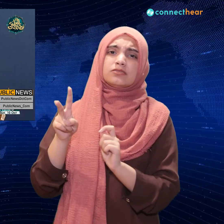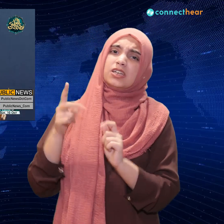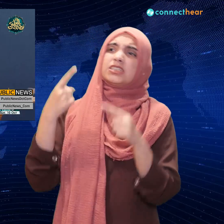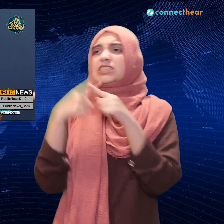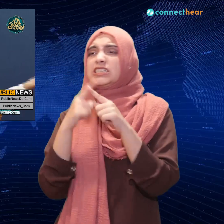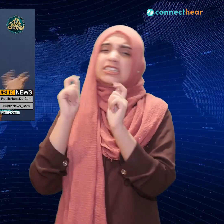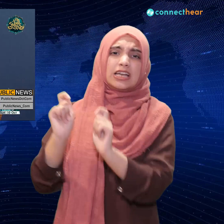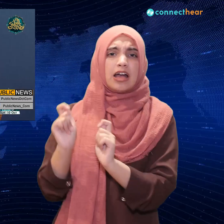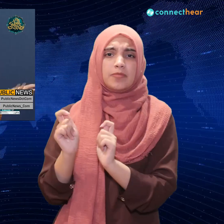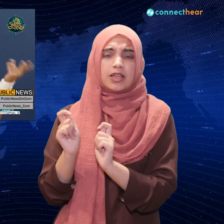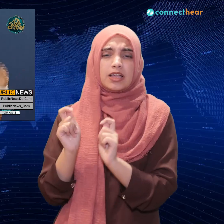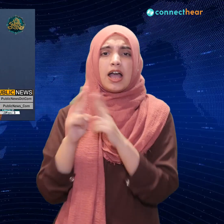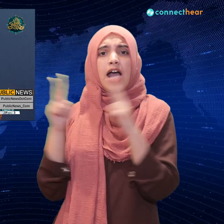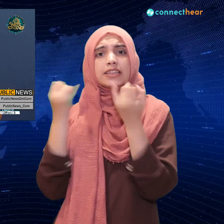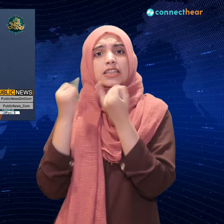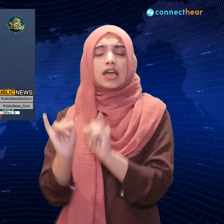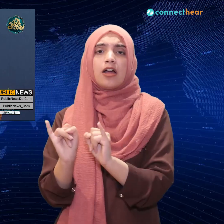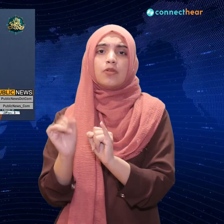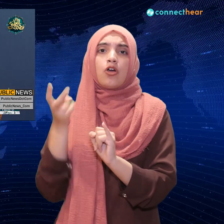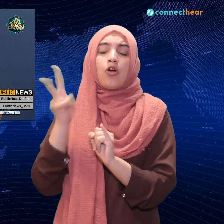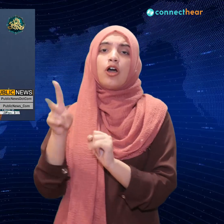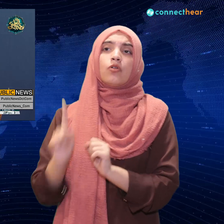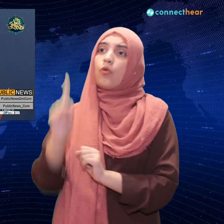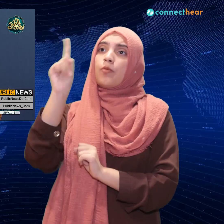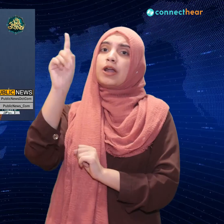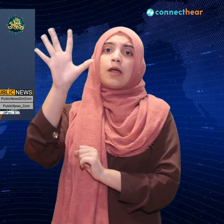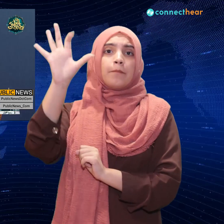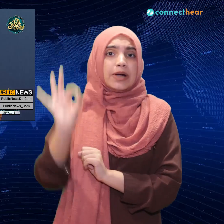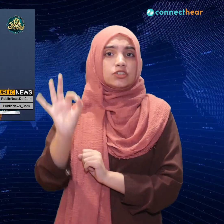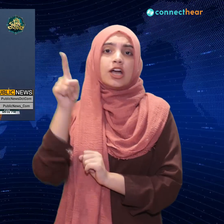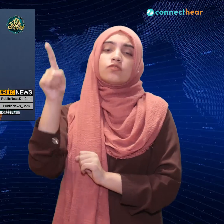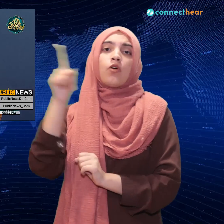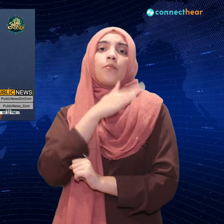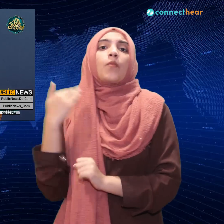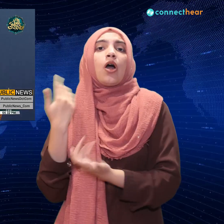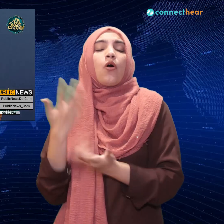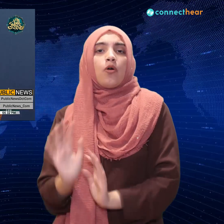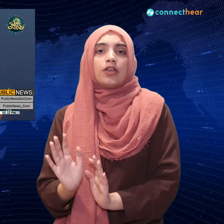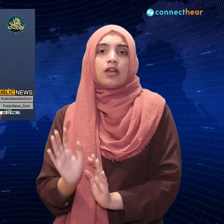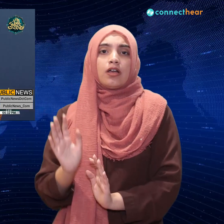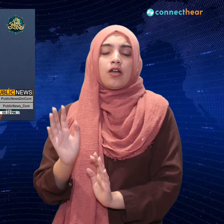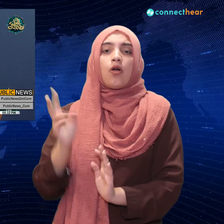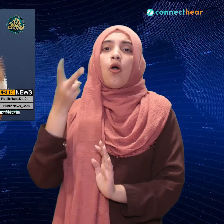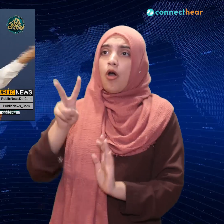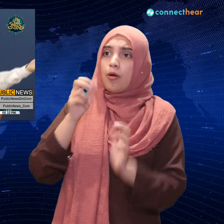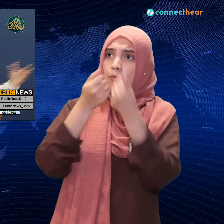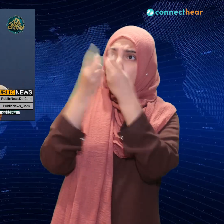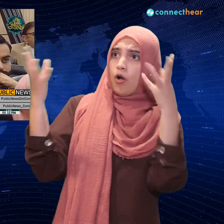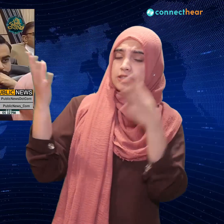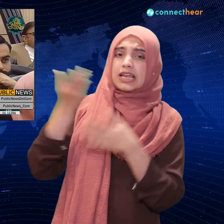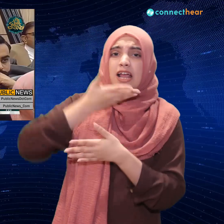تھا، پھر 50 سال کی عمر میں مر گیا۔ وہ ایک نہیں تھا، بہت زیادہ تھے جن پاپ سٹارز کو ہم سمجھتے تھے، ان کی